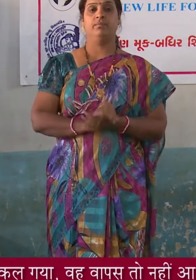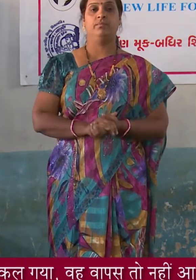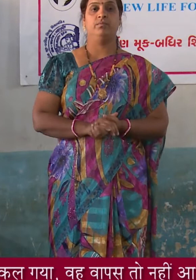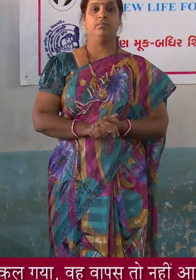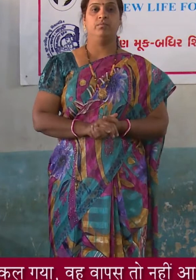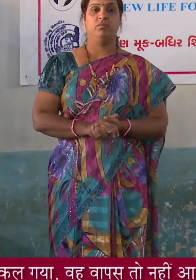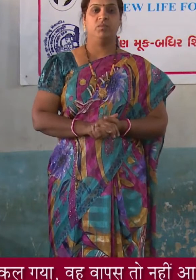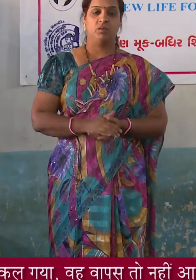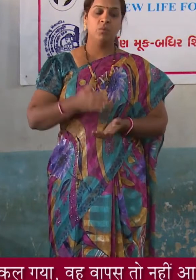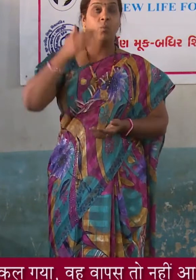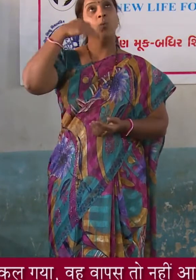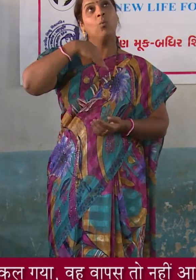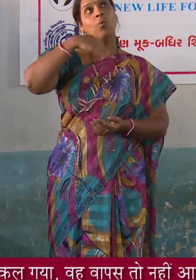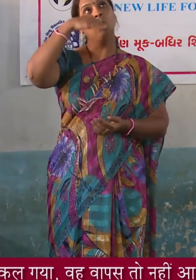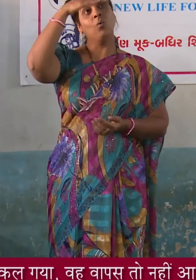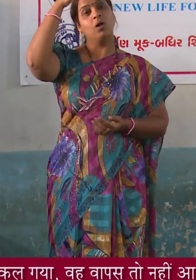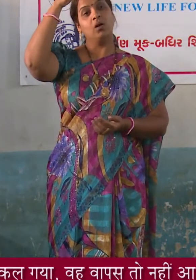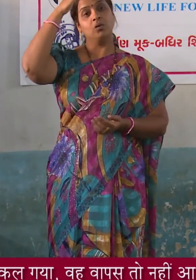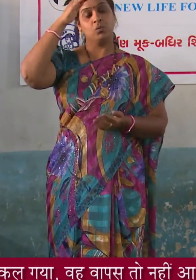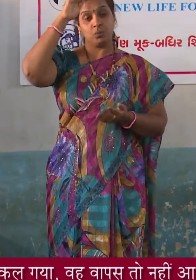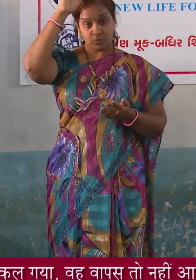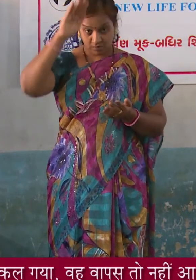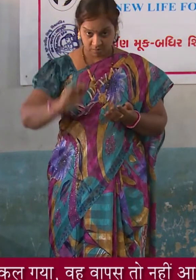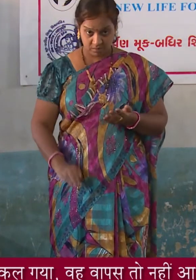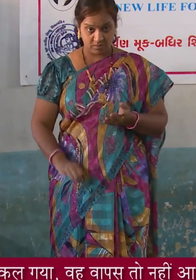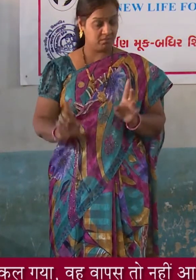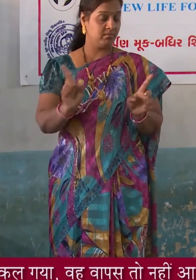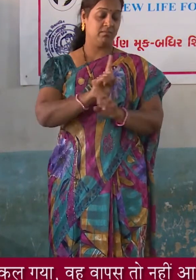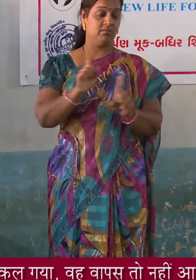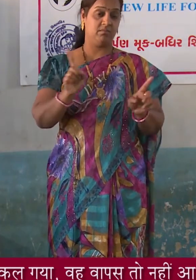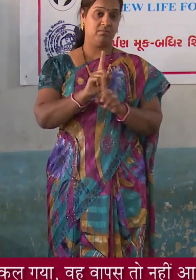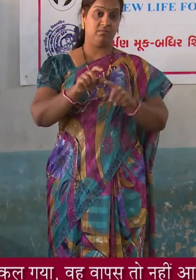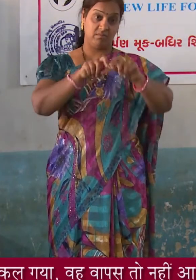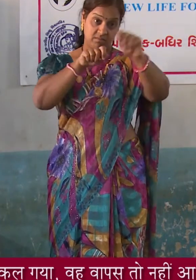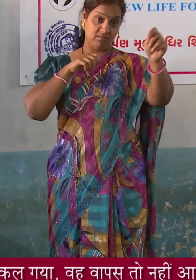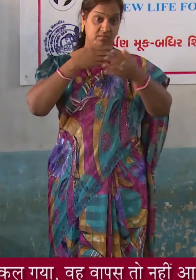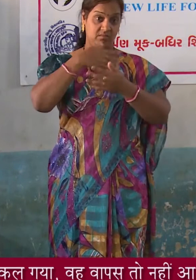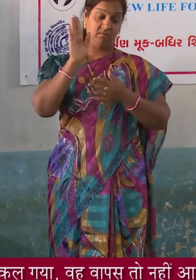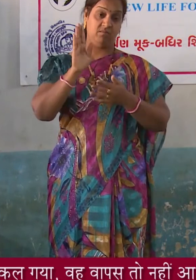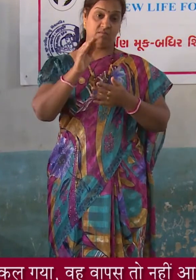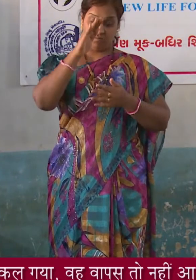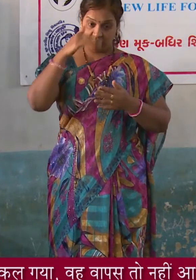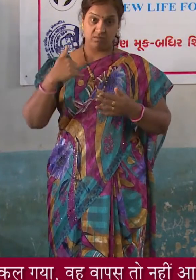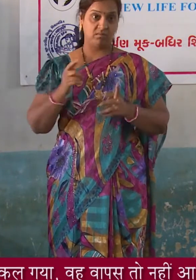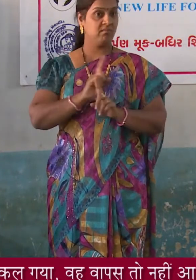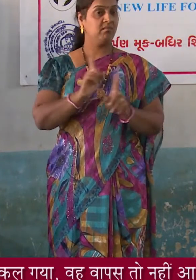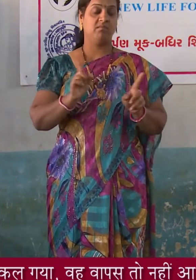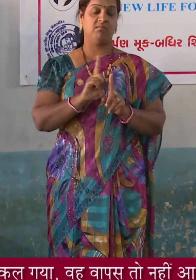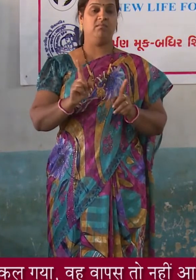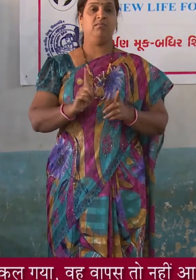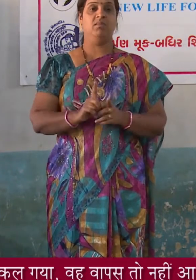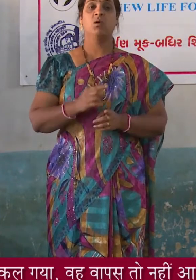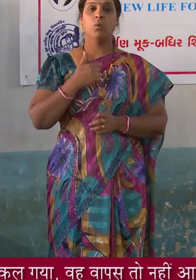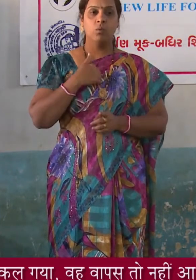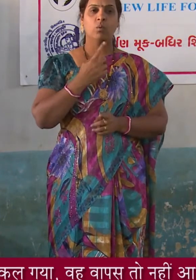है कि जैसे कमान से तीर निकल गया, वो वापस तो नहीं आ रहा। एक व्यक्ति भाषण कर रहा है,